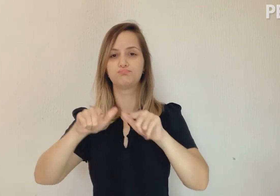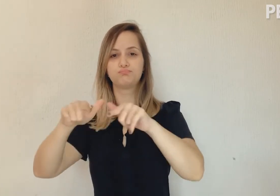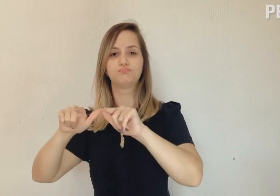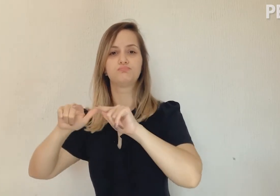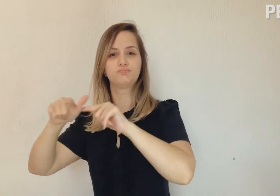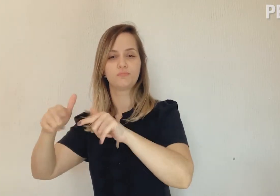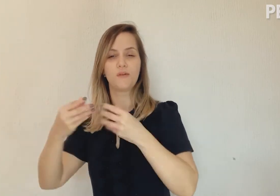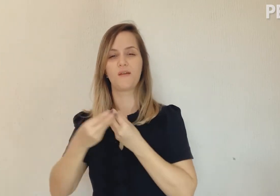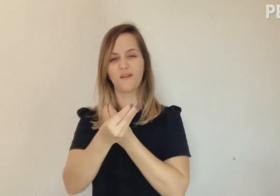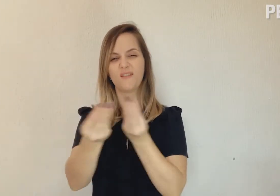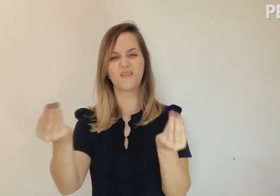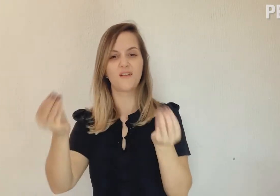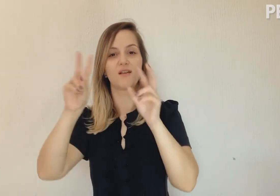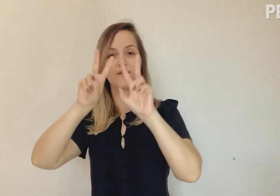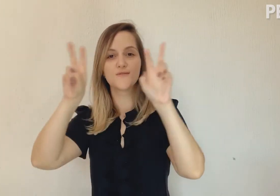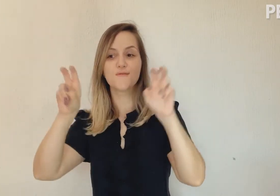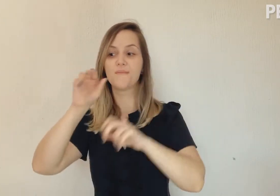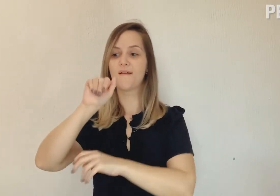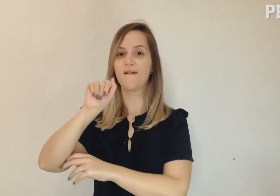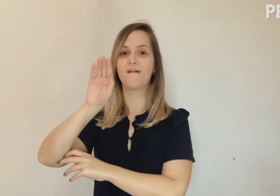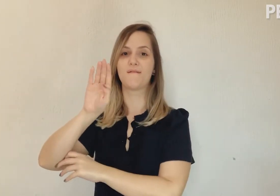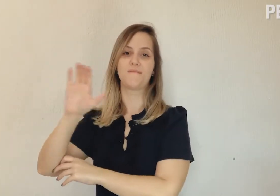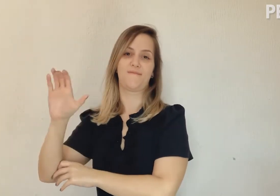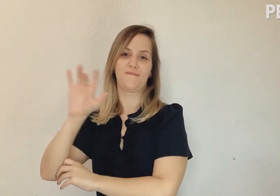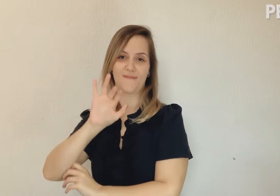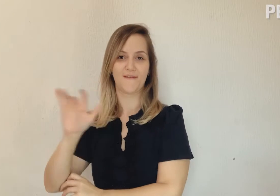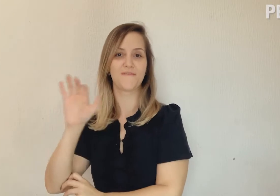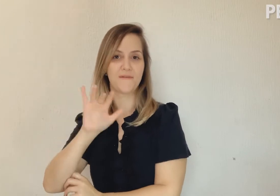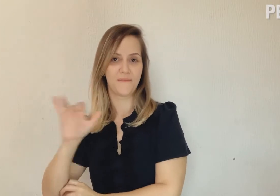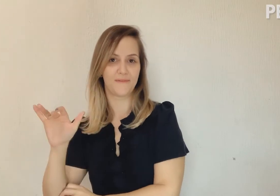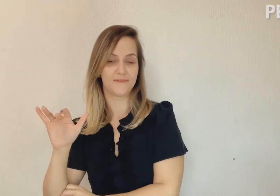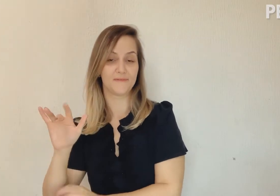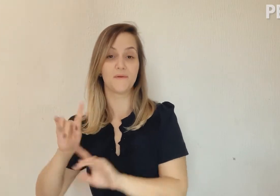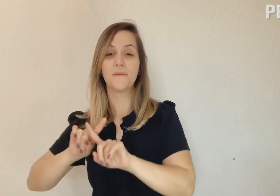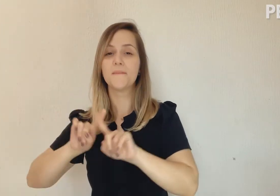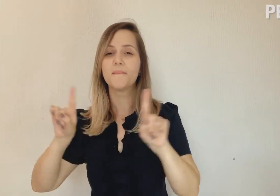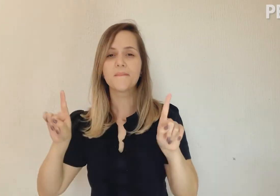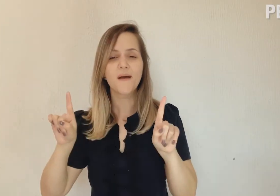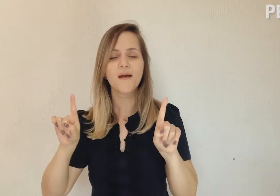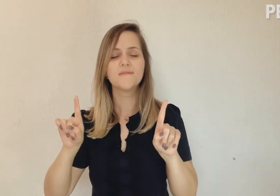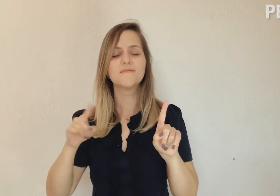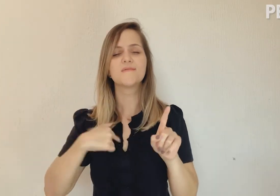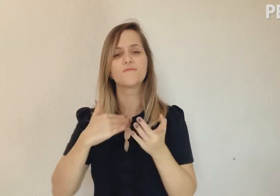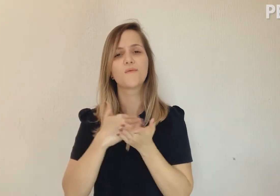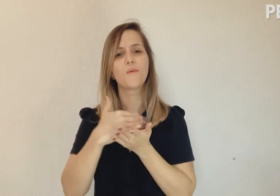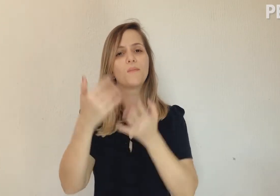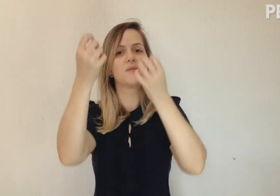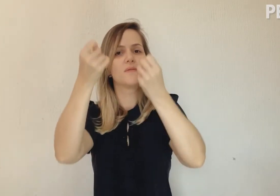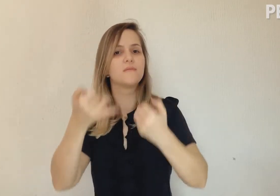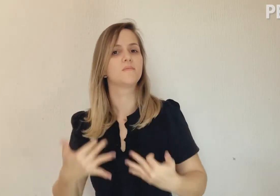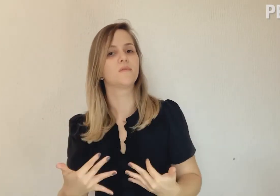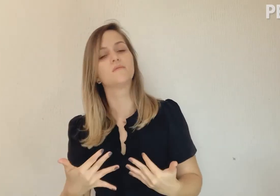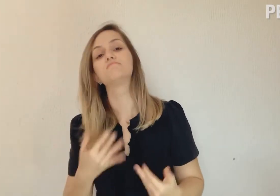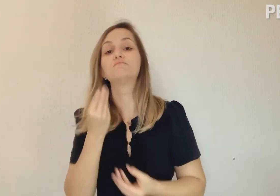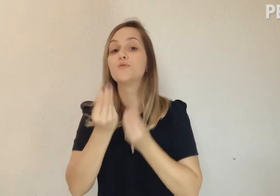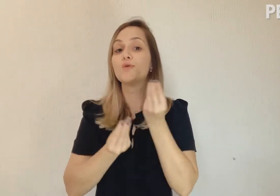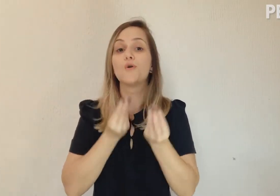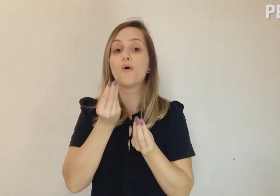momento algum cartão que algumas pessoas costumam distribuir ensinando o alfabeto em língua de sinais, que é a